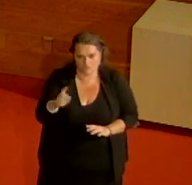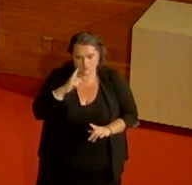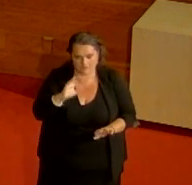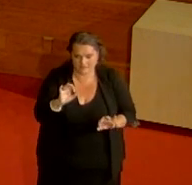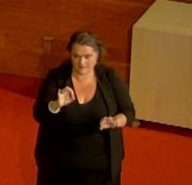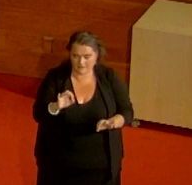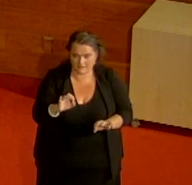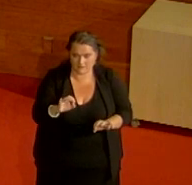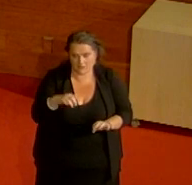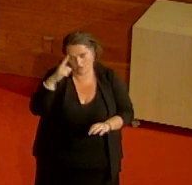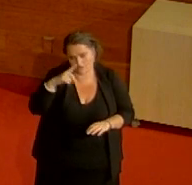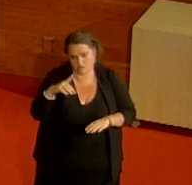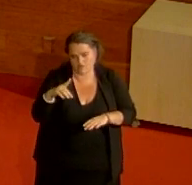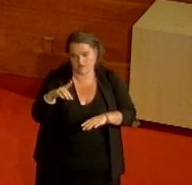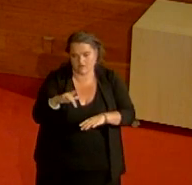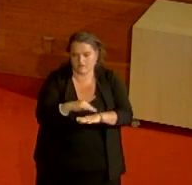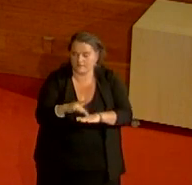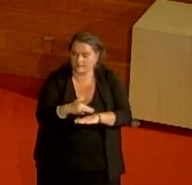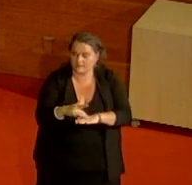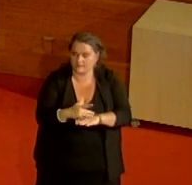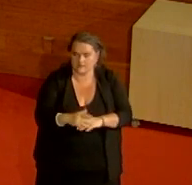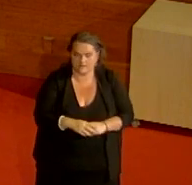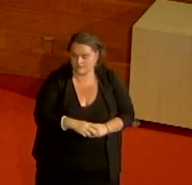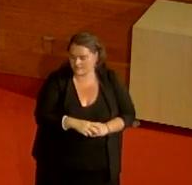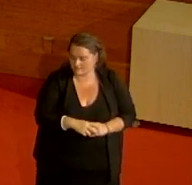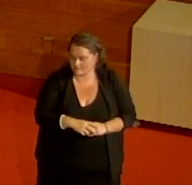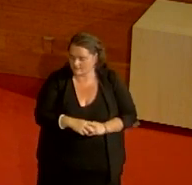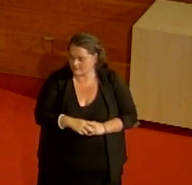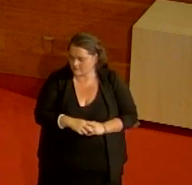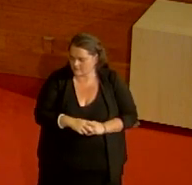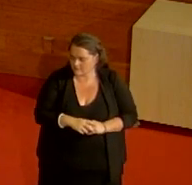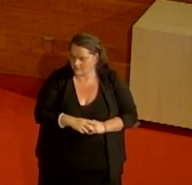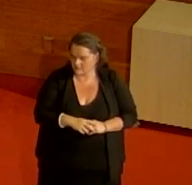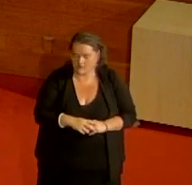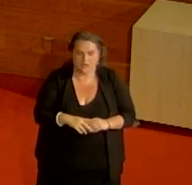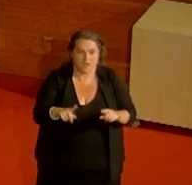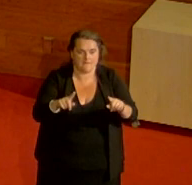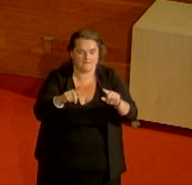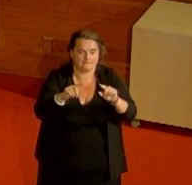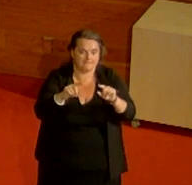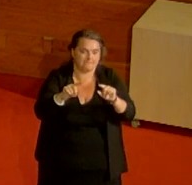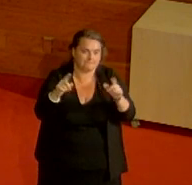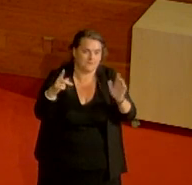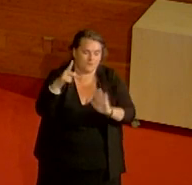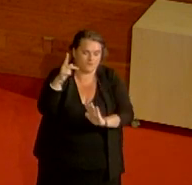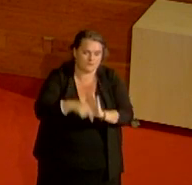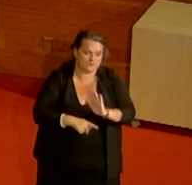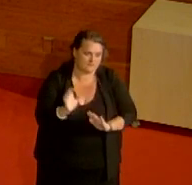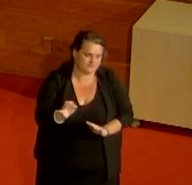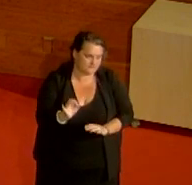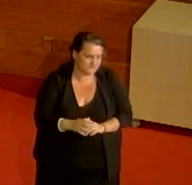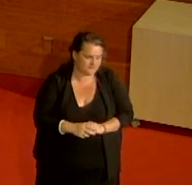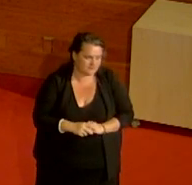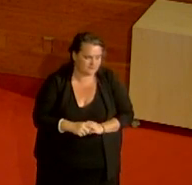digital es el desdibujamiento de los marcos de verdad que podría venir ilustrada por esa imagen que posiblemente